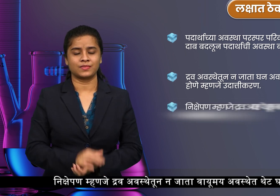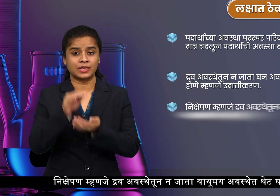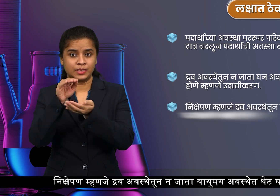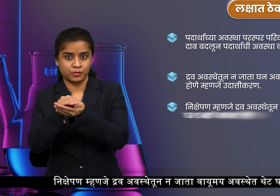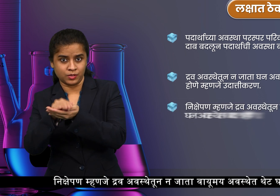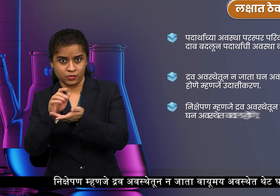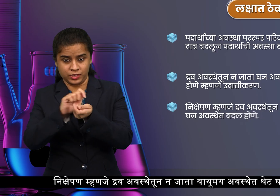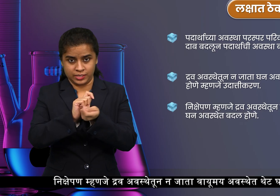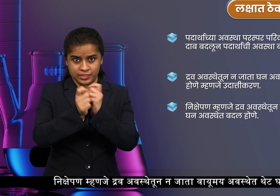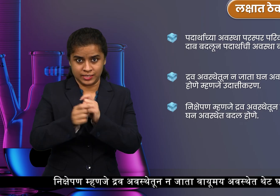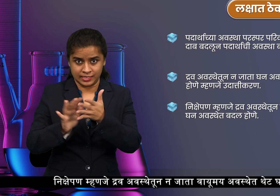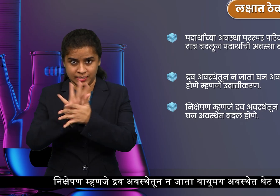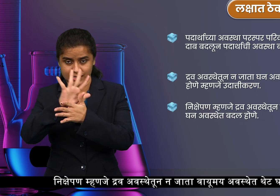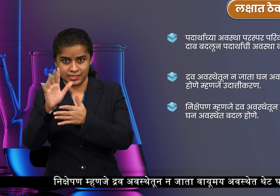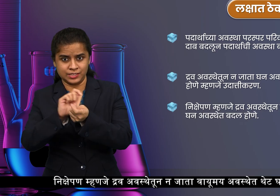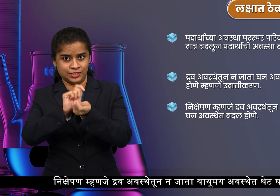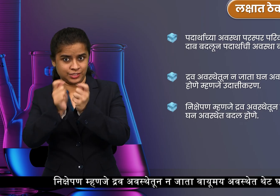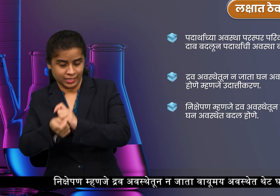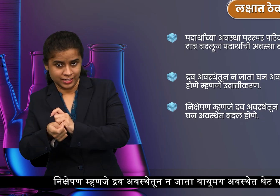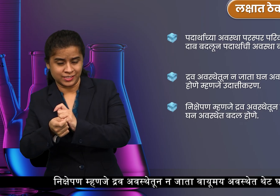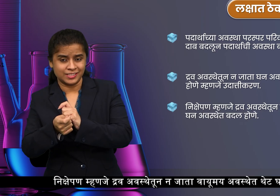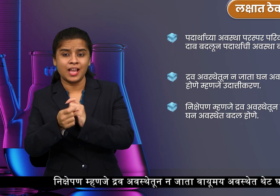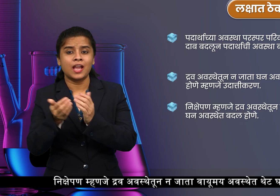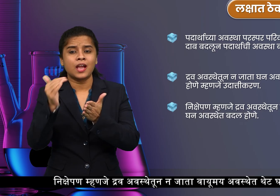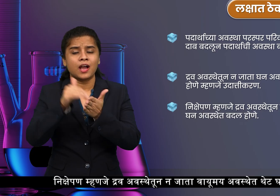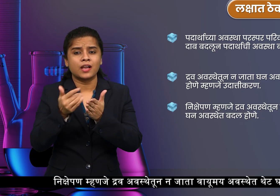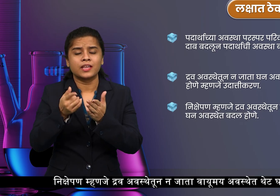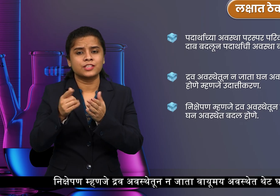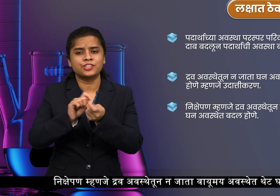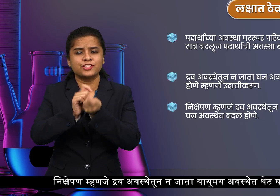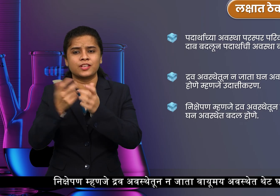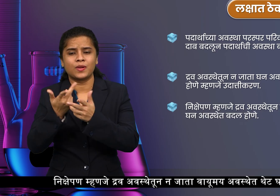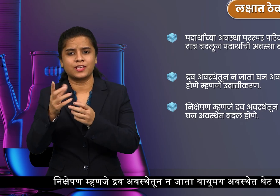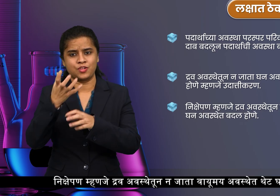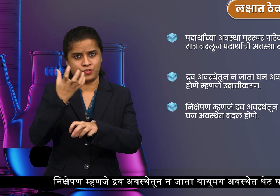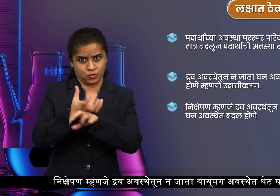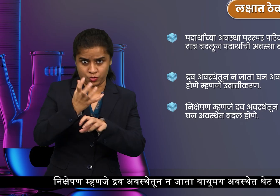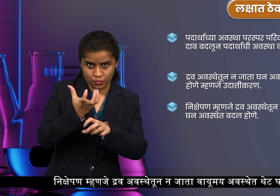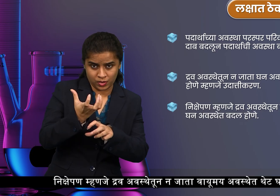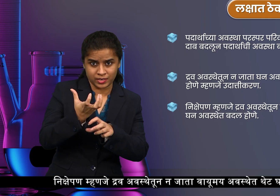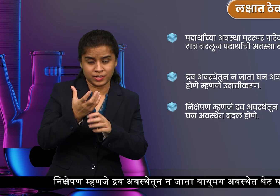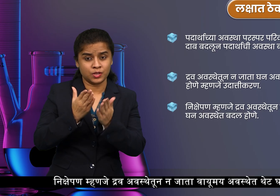निक्षेपणे म्हणजे द्रव अवस्थेतून न जाता वायुमय अवस्थेत थेट धन अवस्थेत बदलणे.